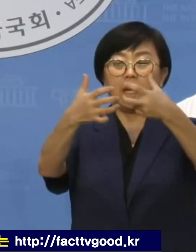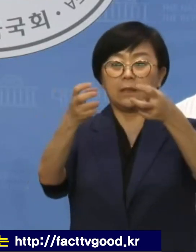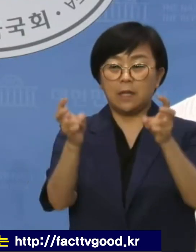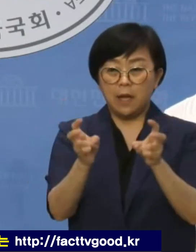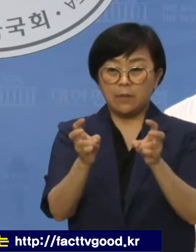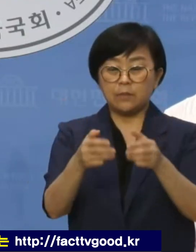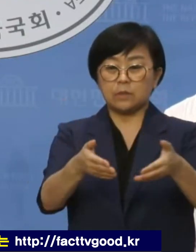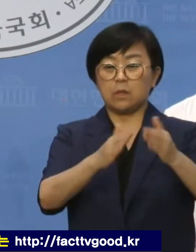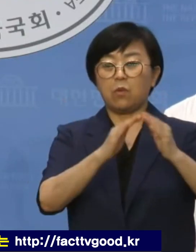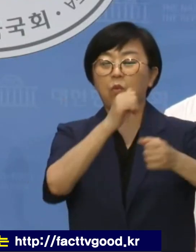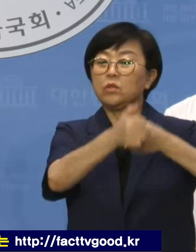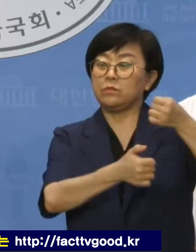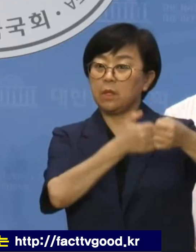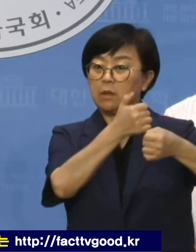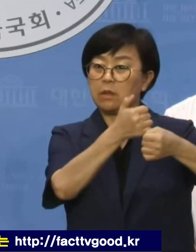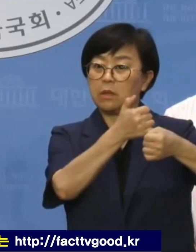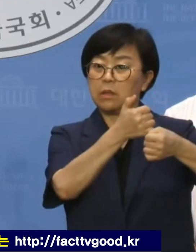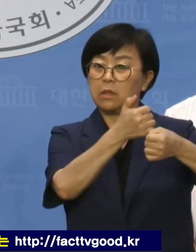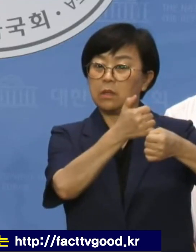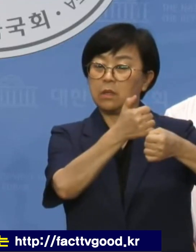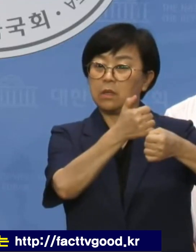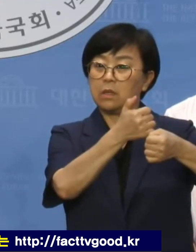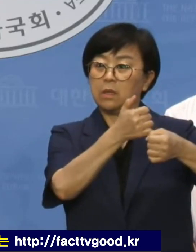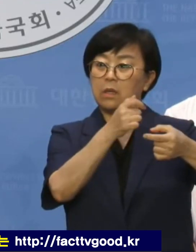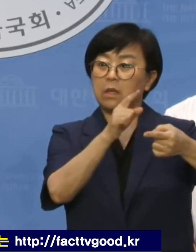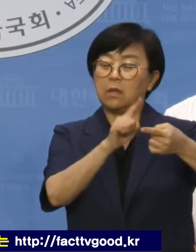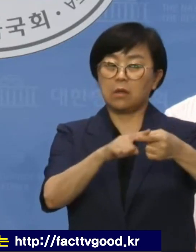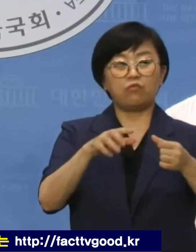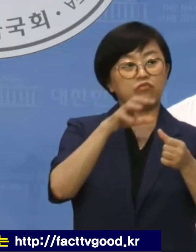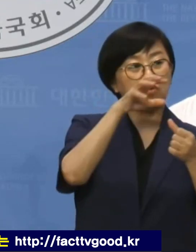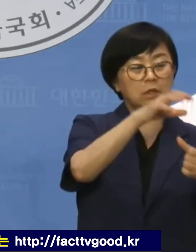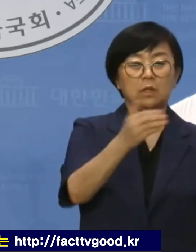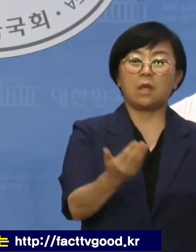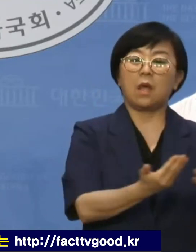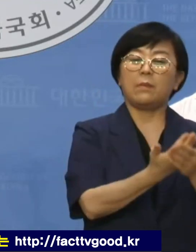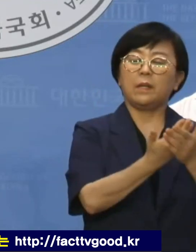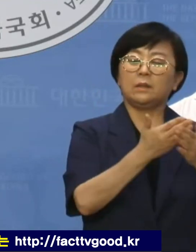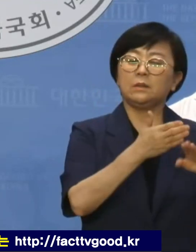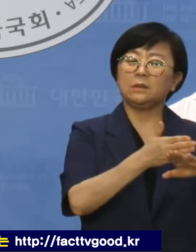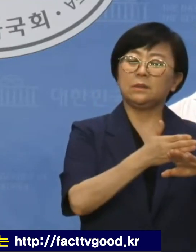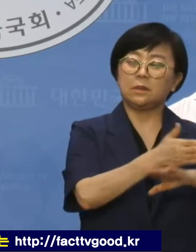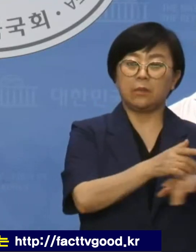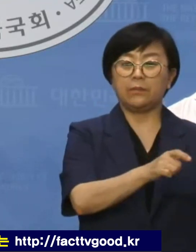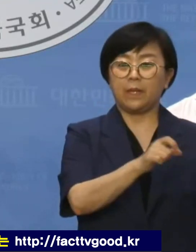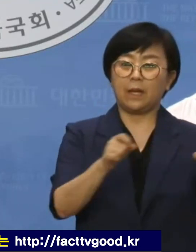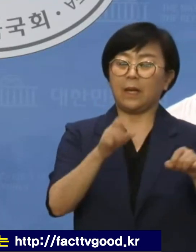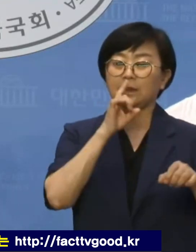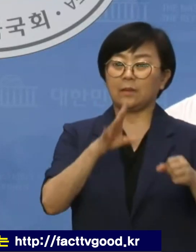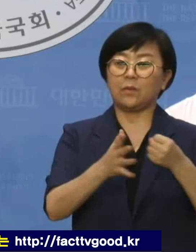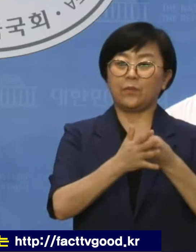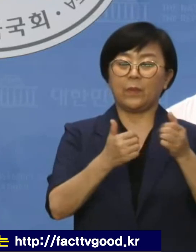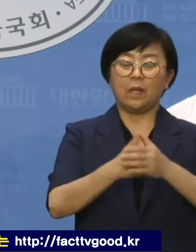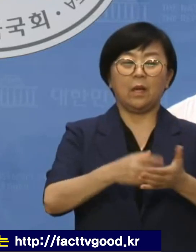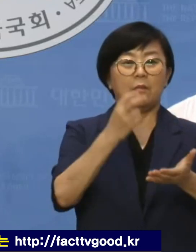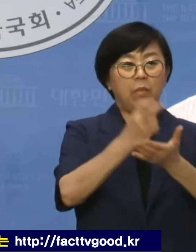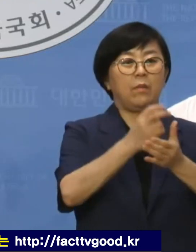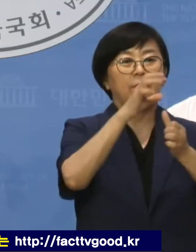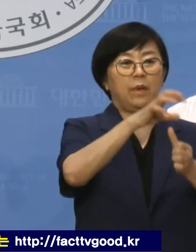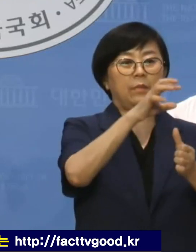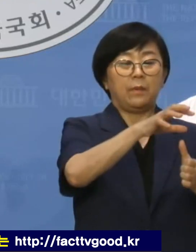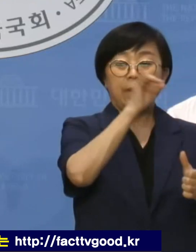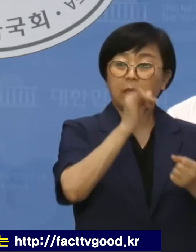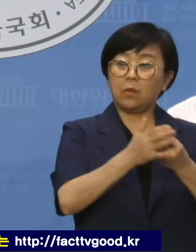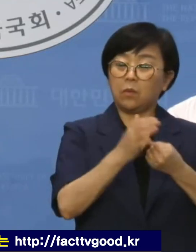이후에 50년 가까이를 상수원 보호구역에 묶여서 개발이 제한되어 있었습니다. 그 민영화에 각종 규제들이 중첩되어